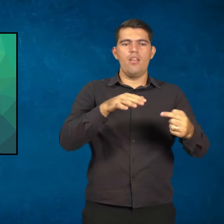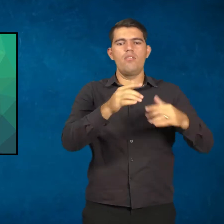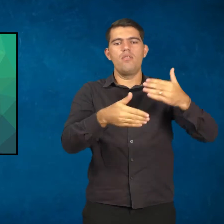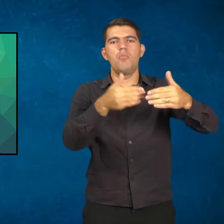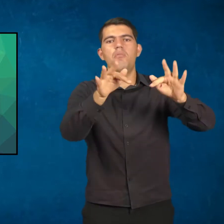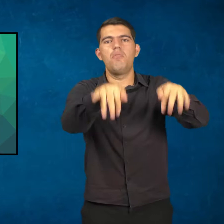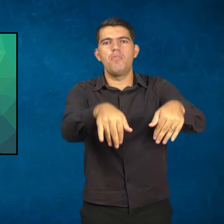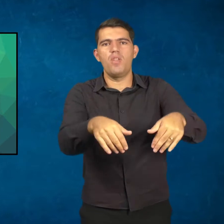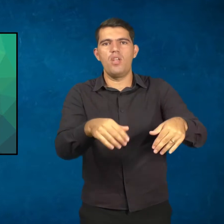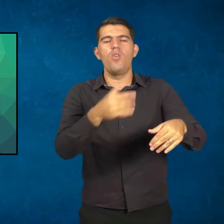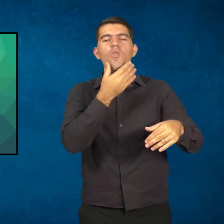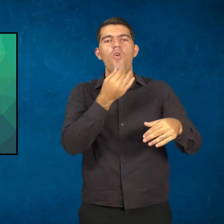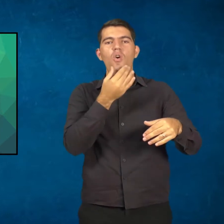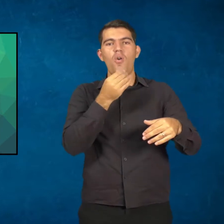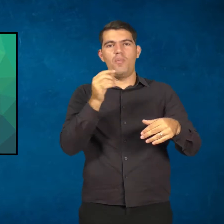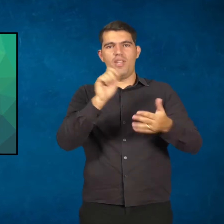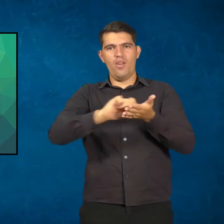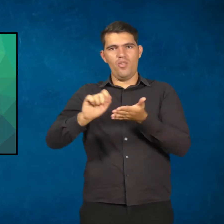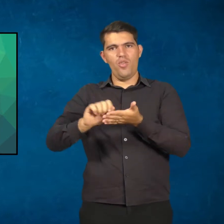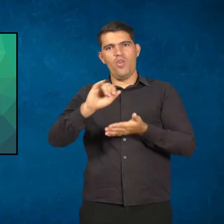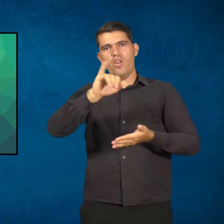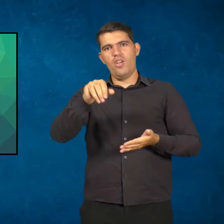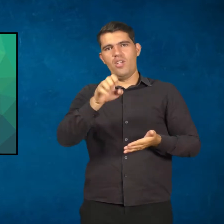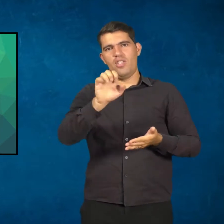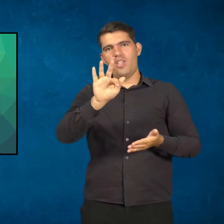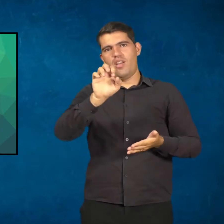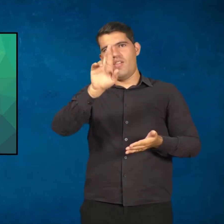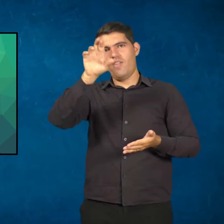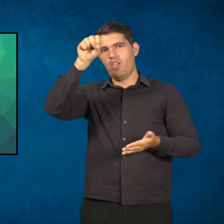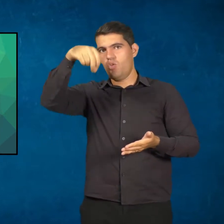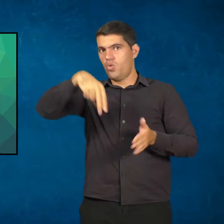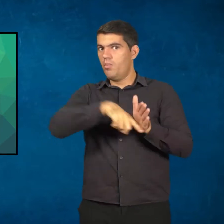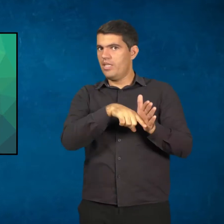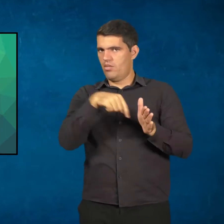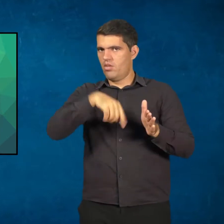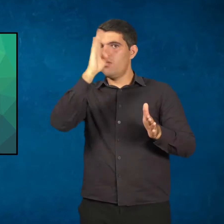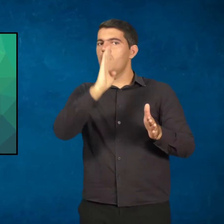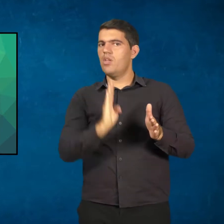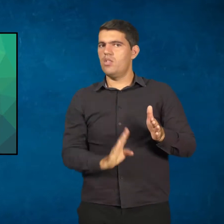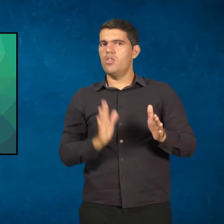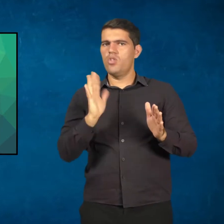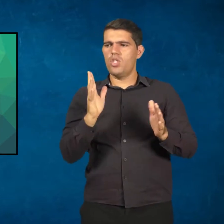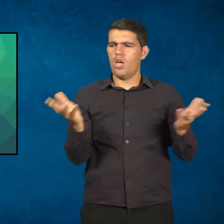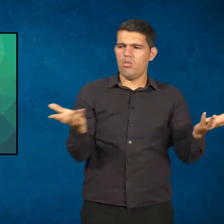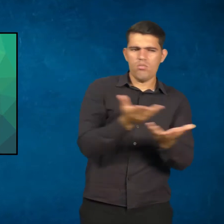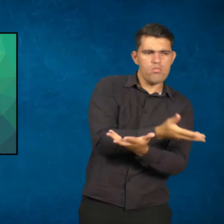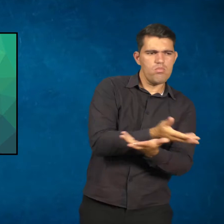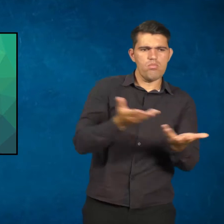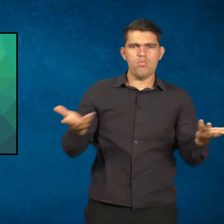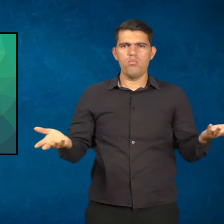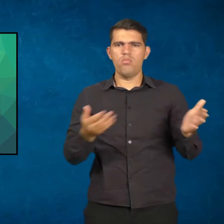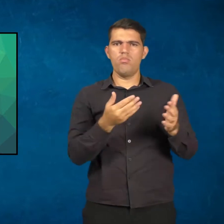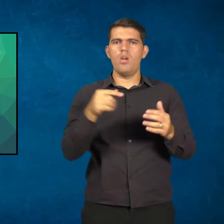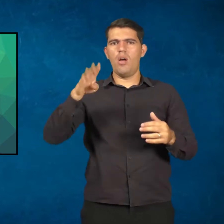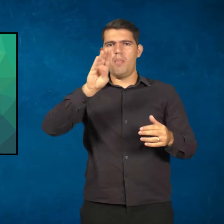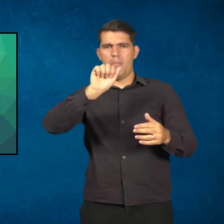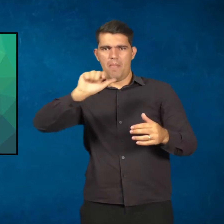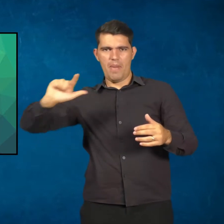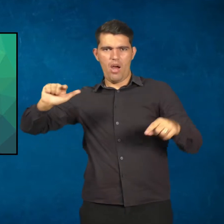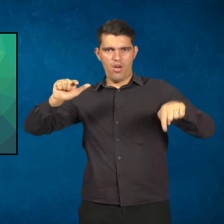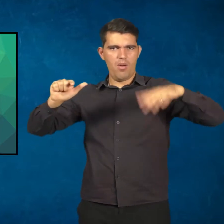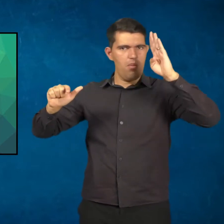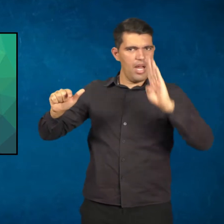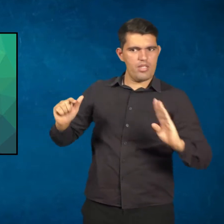Brasil o Jefferson Maynardes, que é um importante pesquisador brasileiro que faz a interlocução dos estudos de Ball aqui no